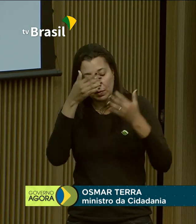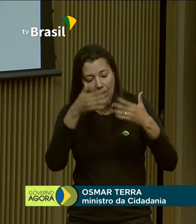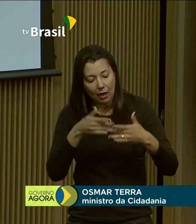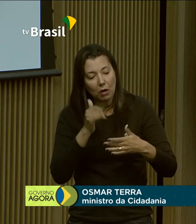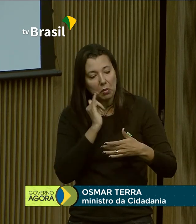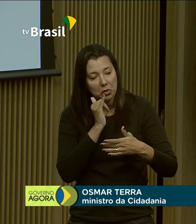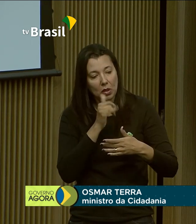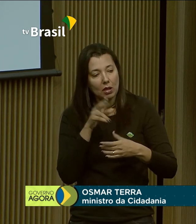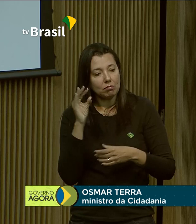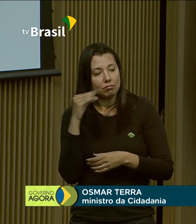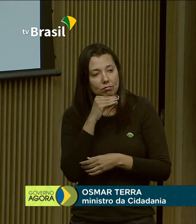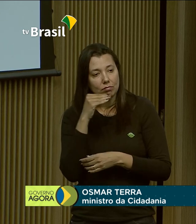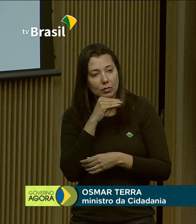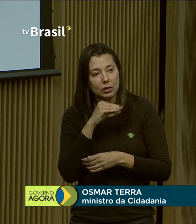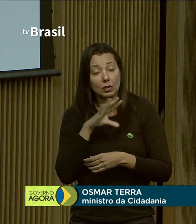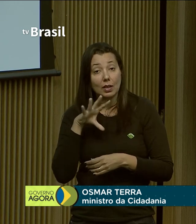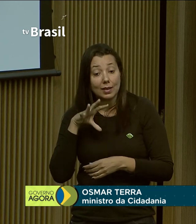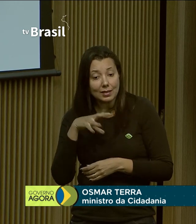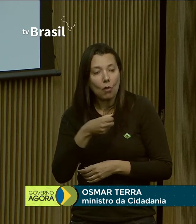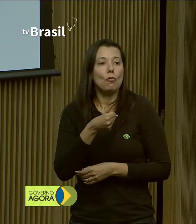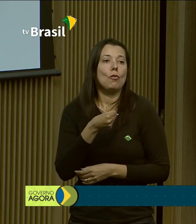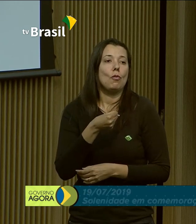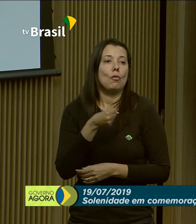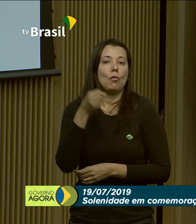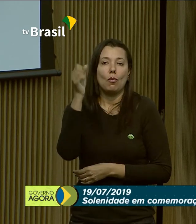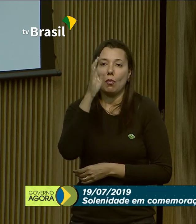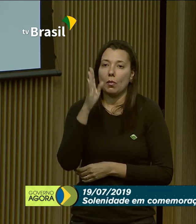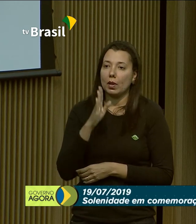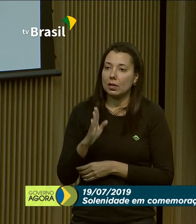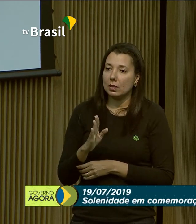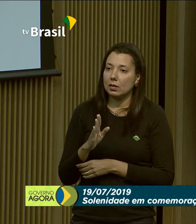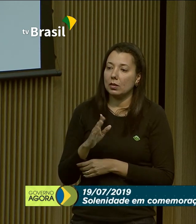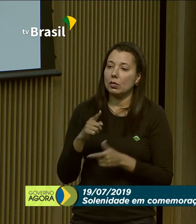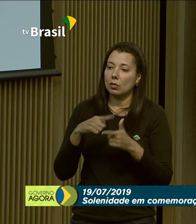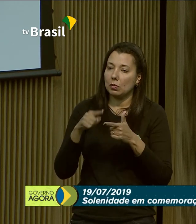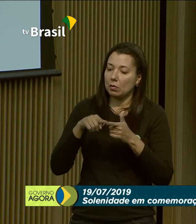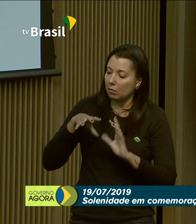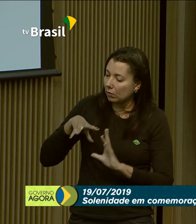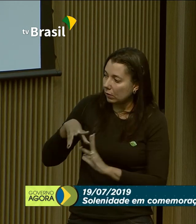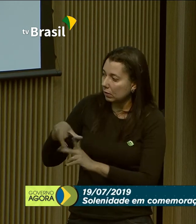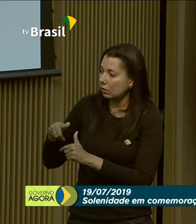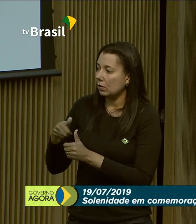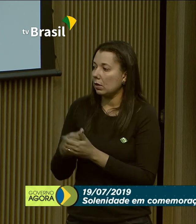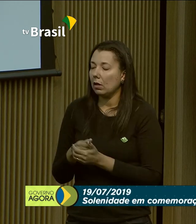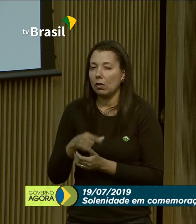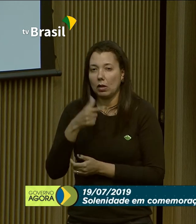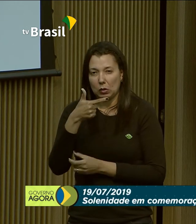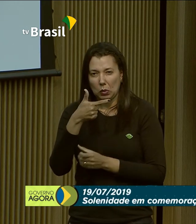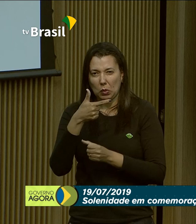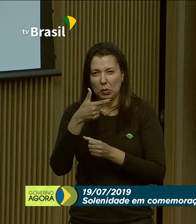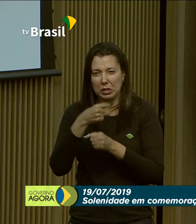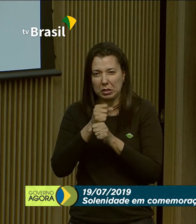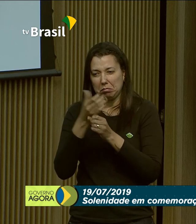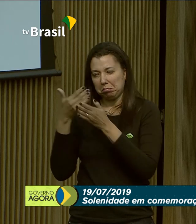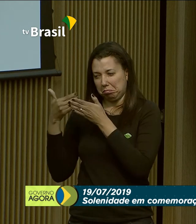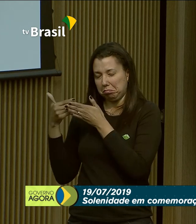rapidinha aqui. O Walter Feldman salvou o Brasil de uma crise internacional há 2 anos